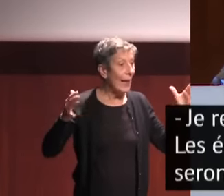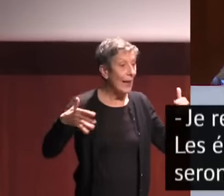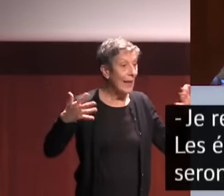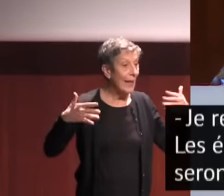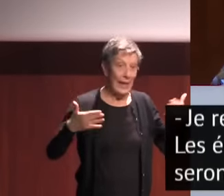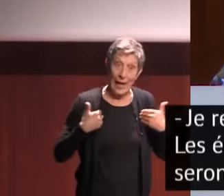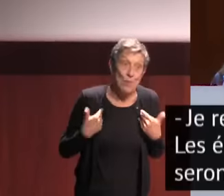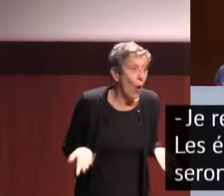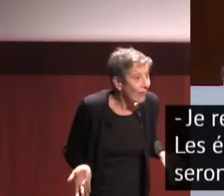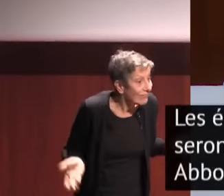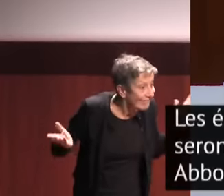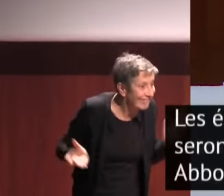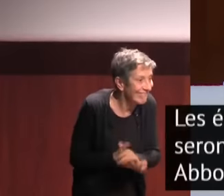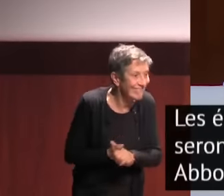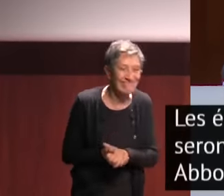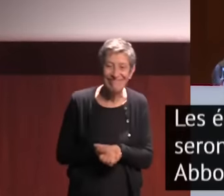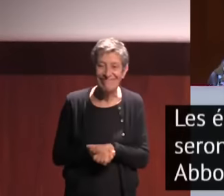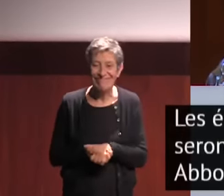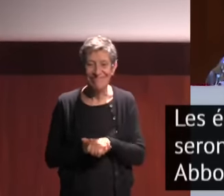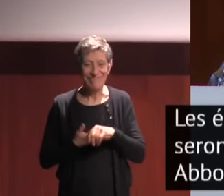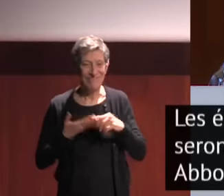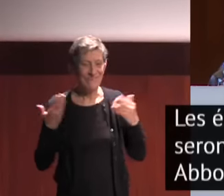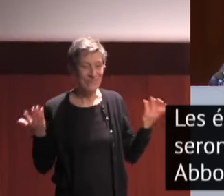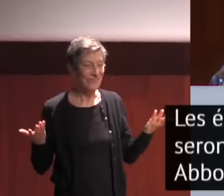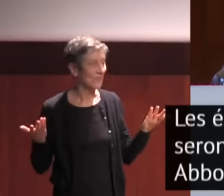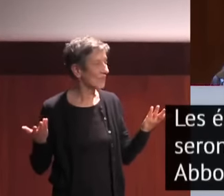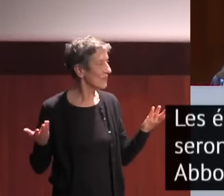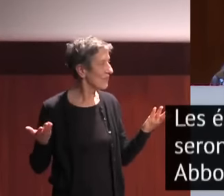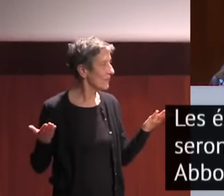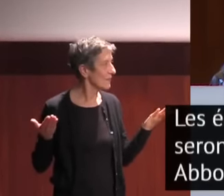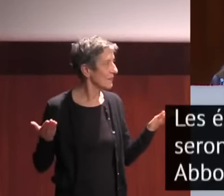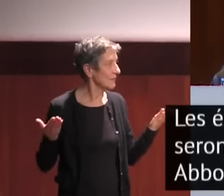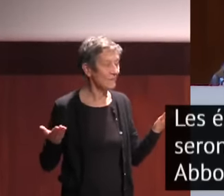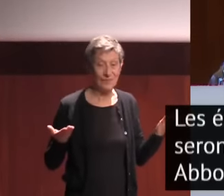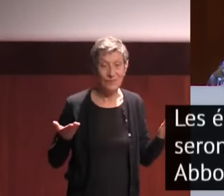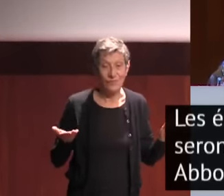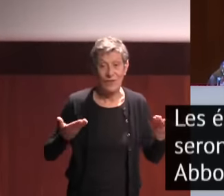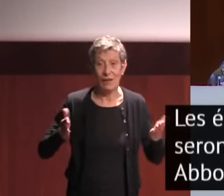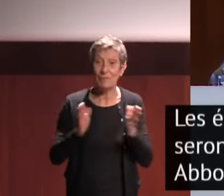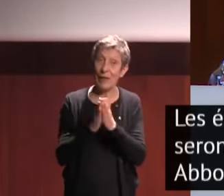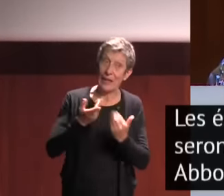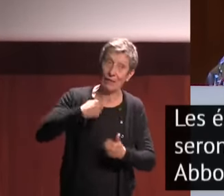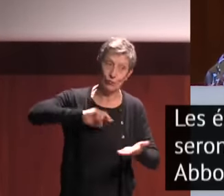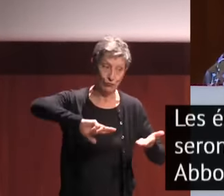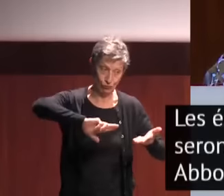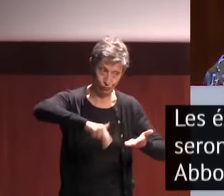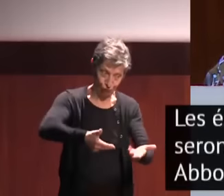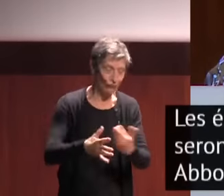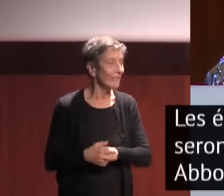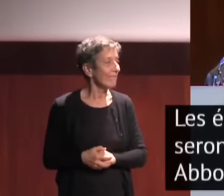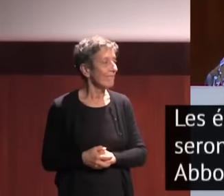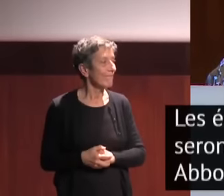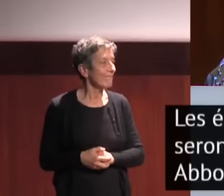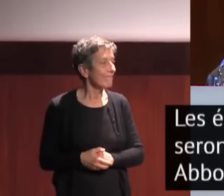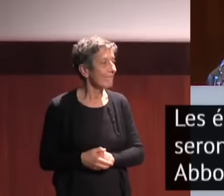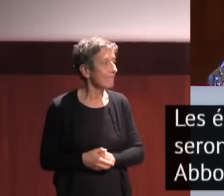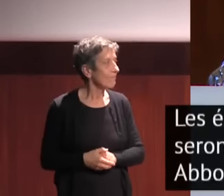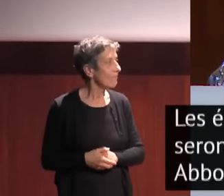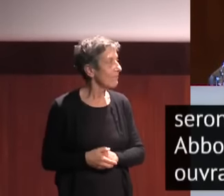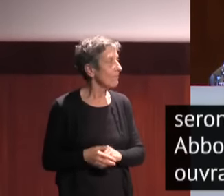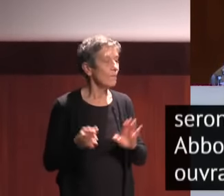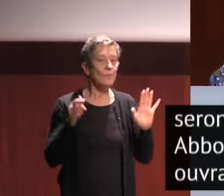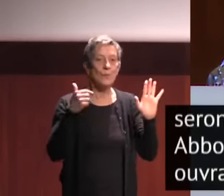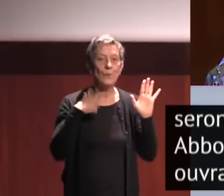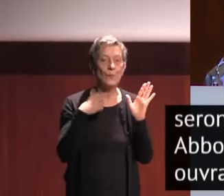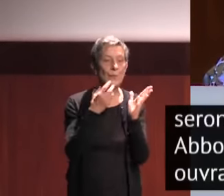et moi aussi. Nous pourrons vous dédicacer nos ouvrages. Je voulais aussi vous